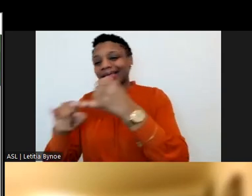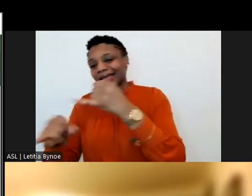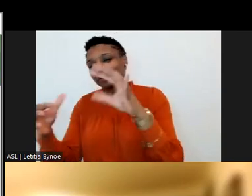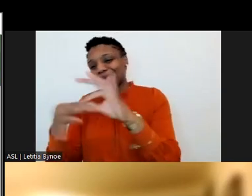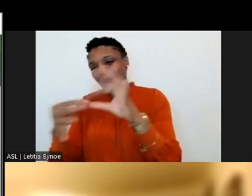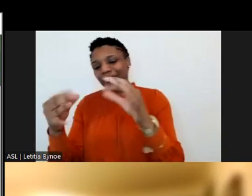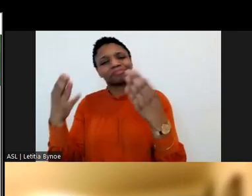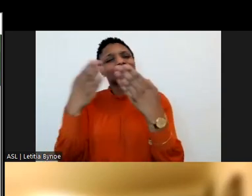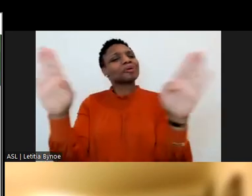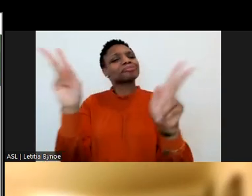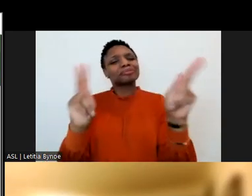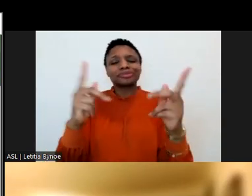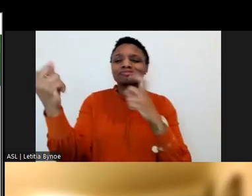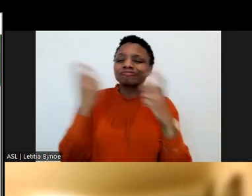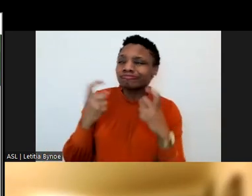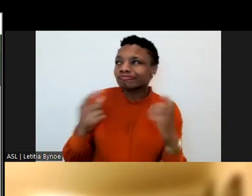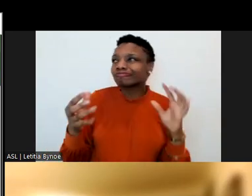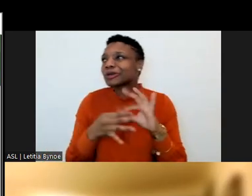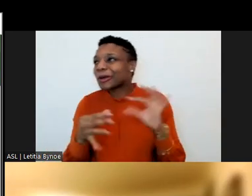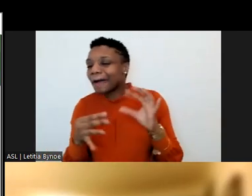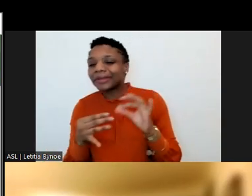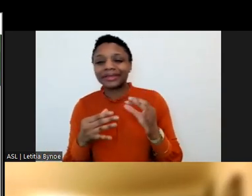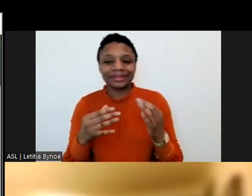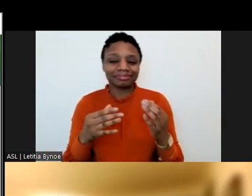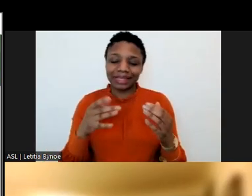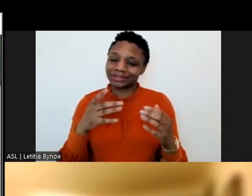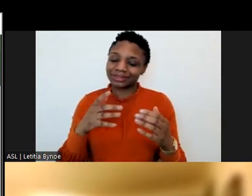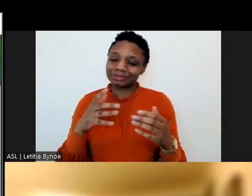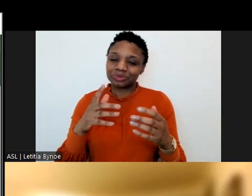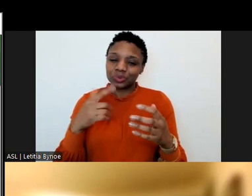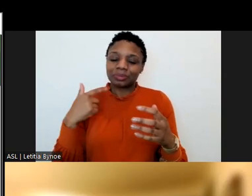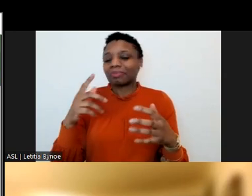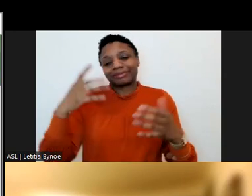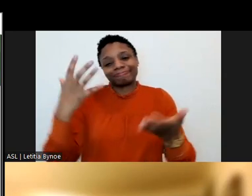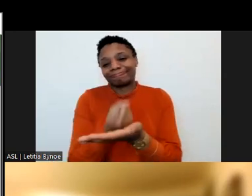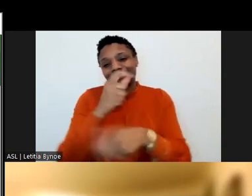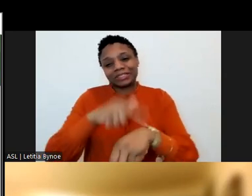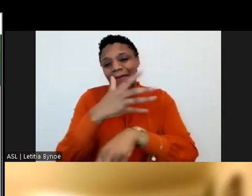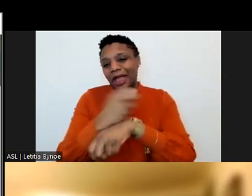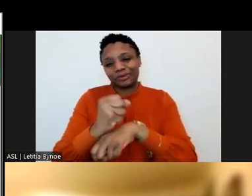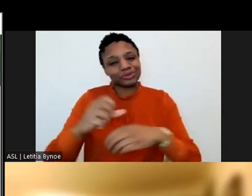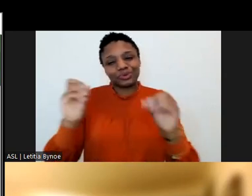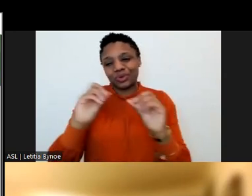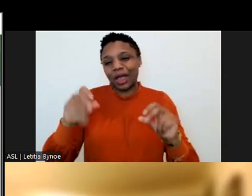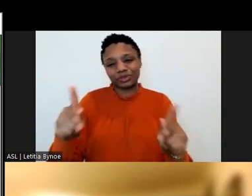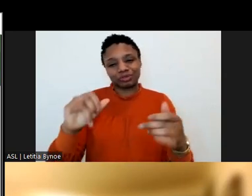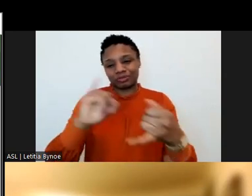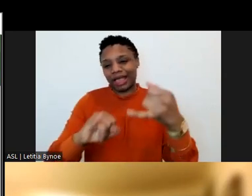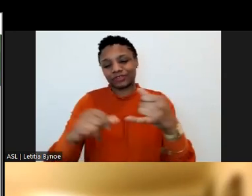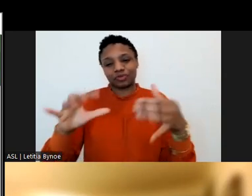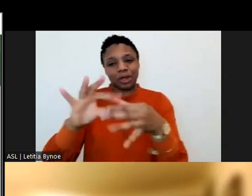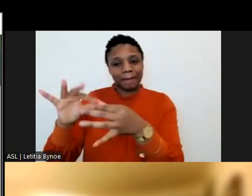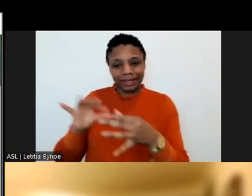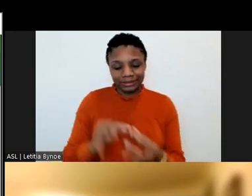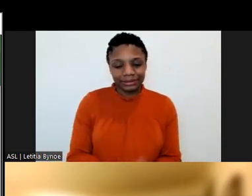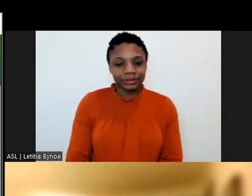agenda eh donde si quieren hacer un comentario al principio de la reunión o al final lo pueden